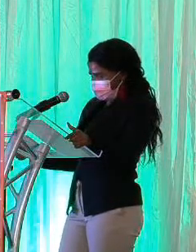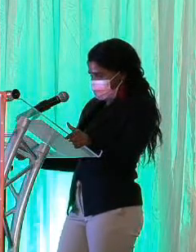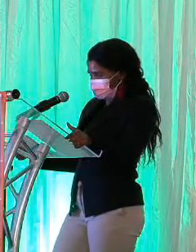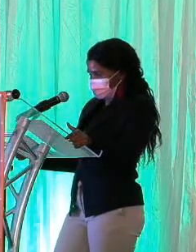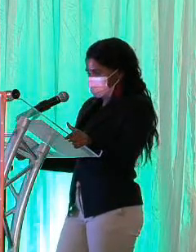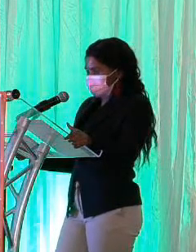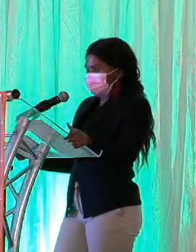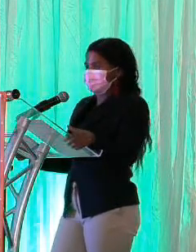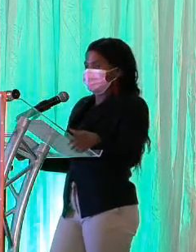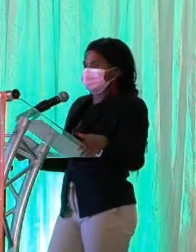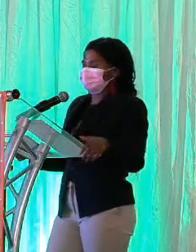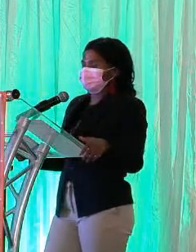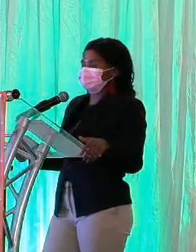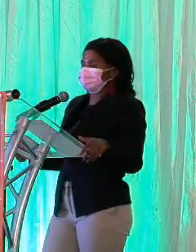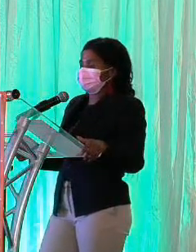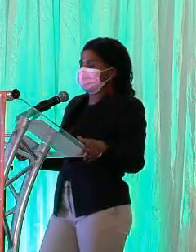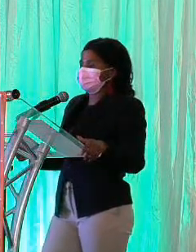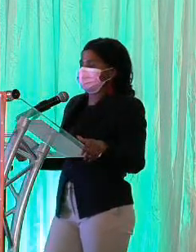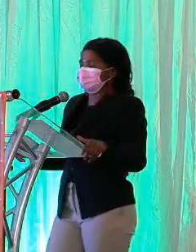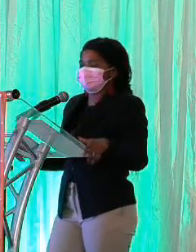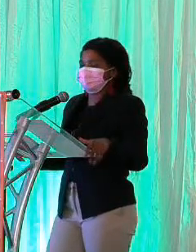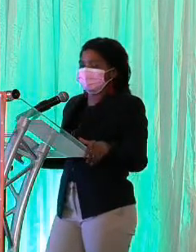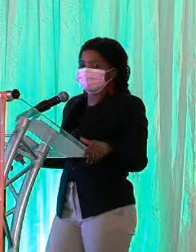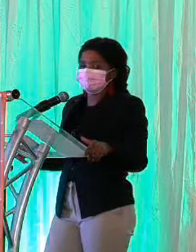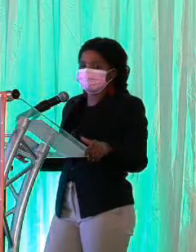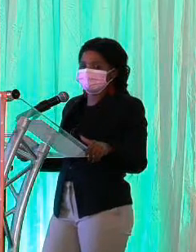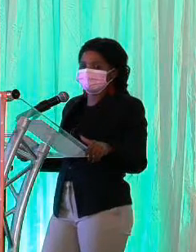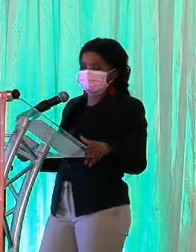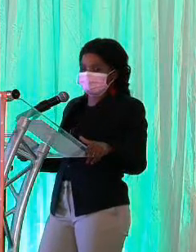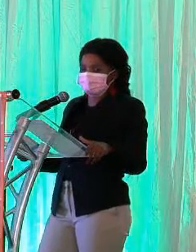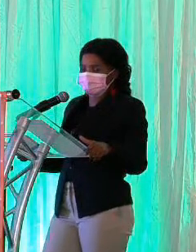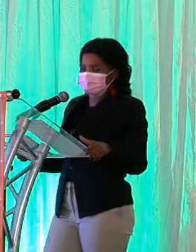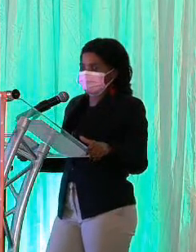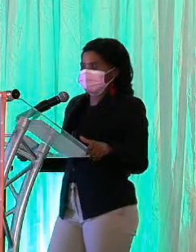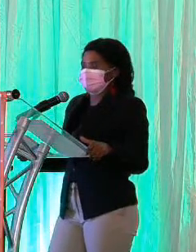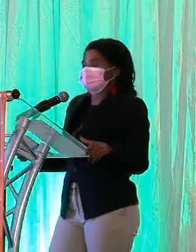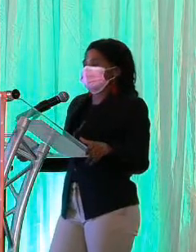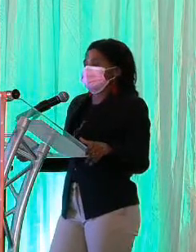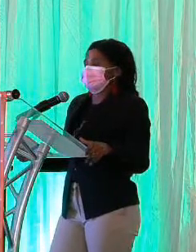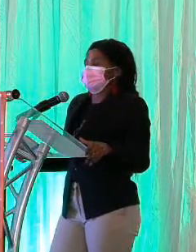nesi umongikazi kwisibhedlela iFrey